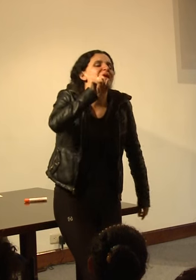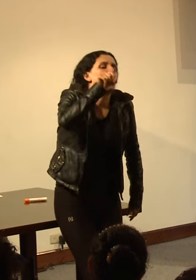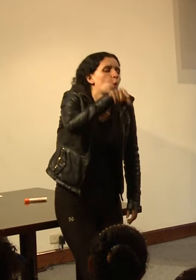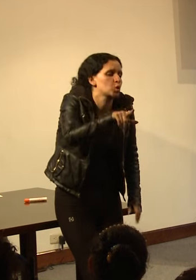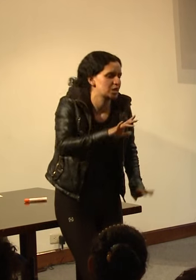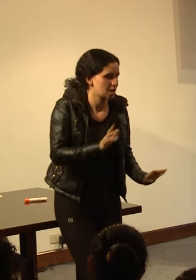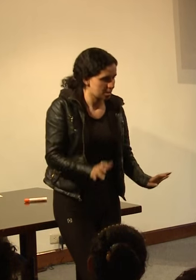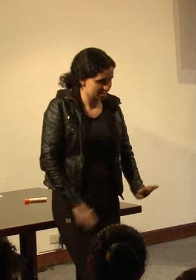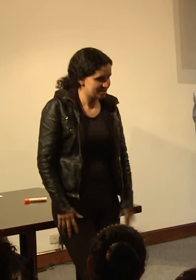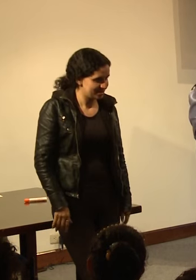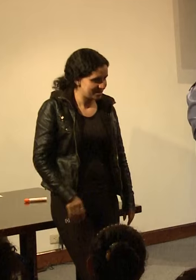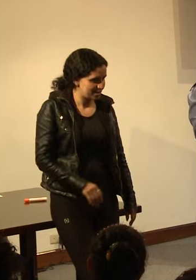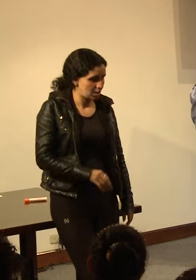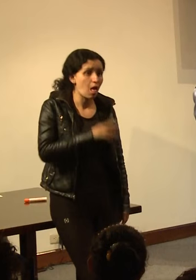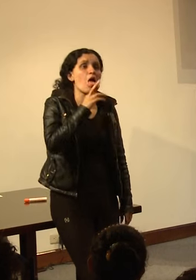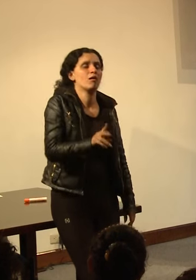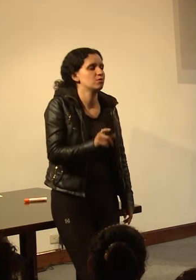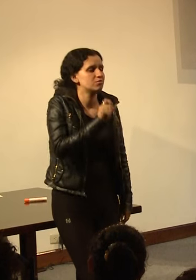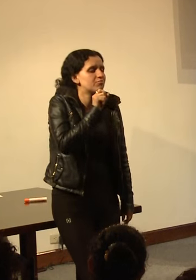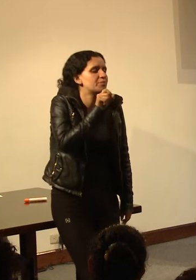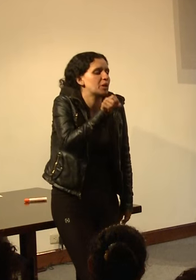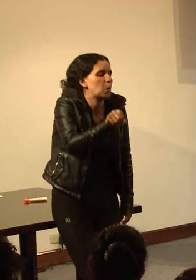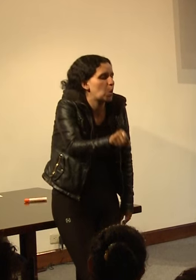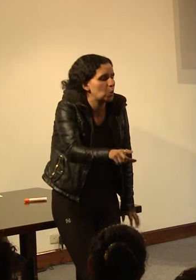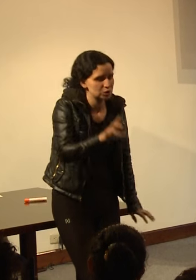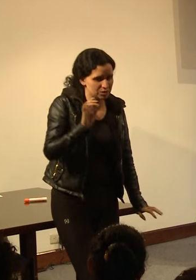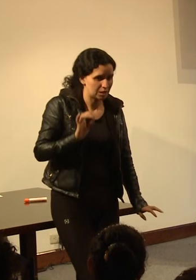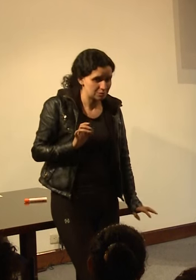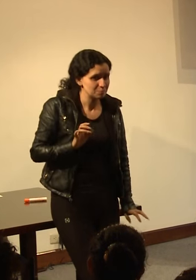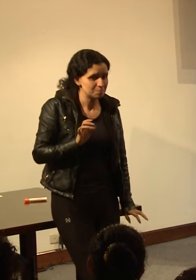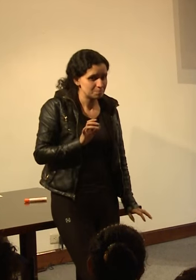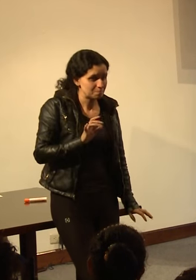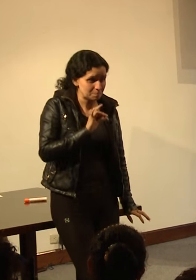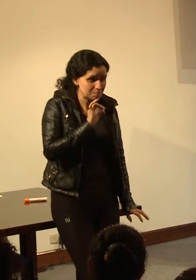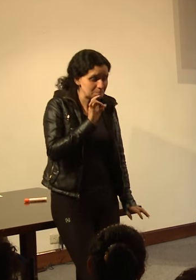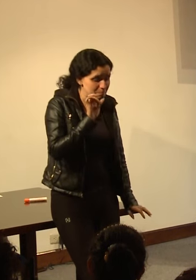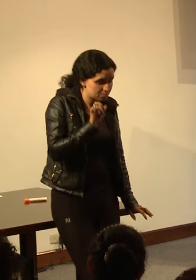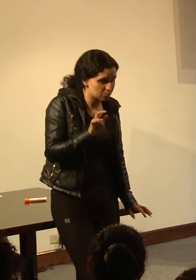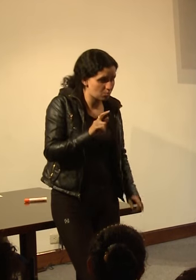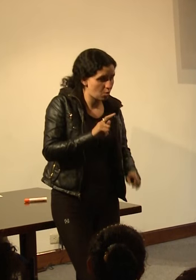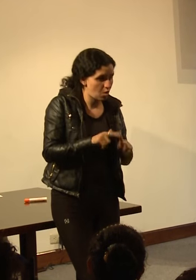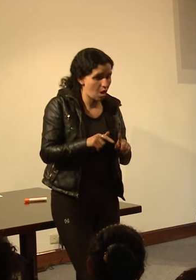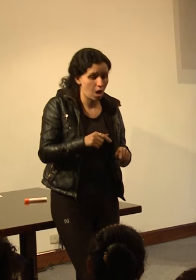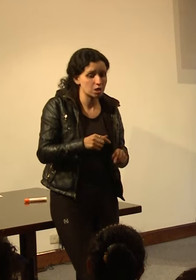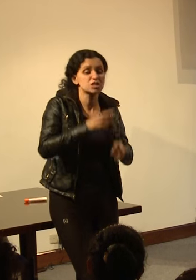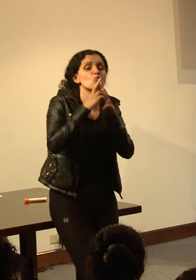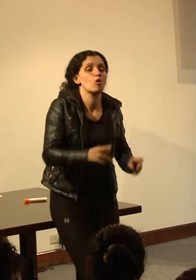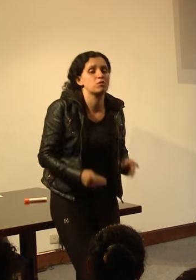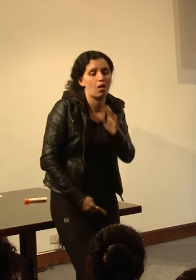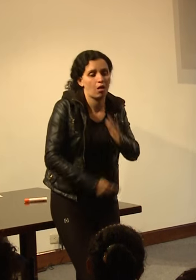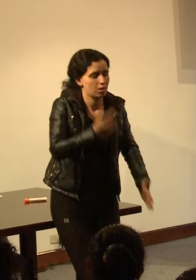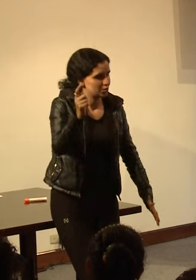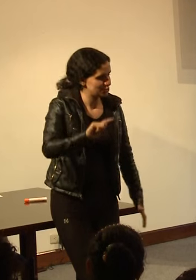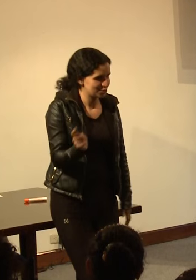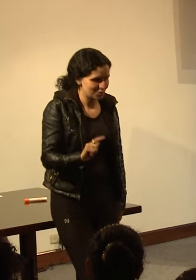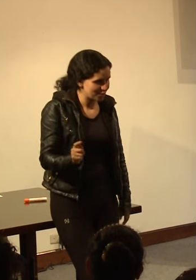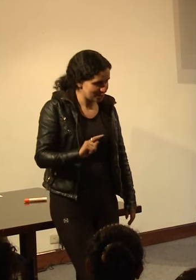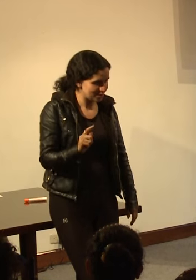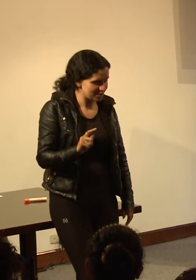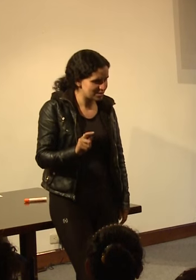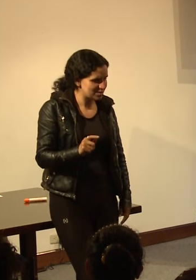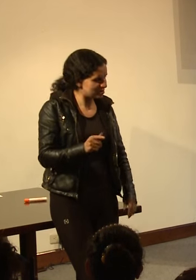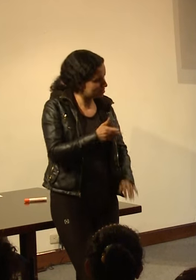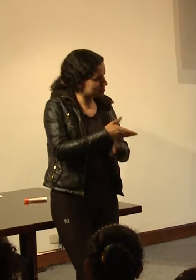no, uno puede meterse como un observador muy, muy, muy crítico, pero nunca hacer eso. Acuérdense que, como decía alguien que ya